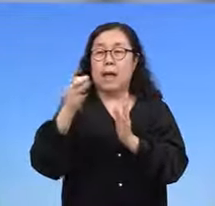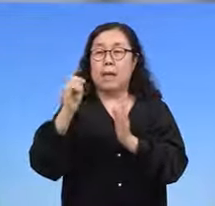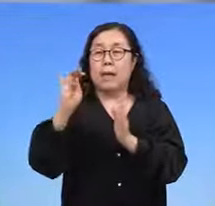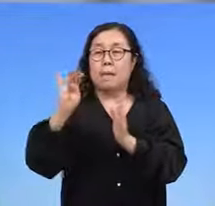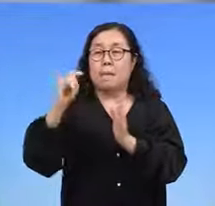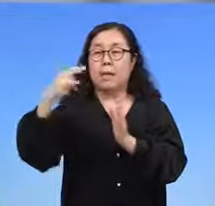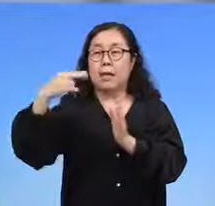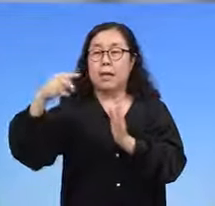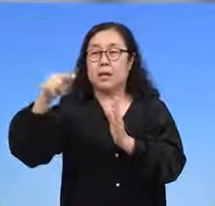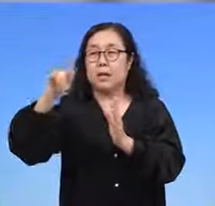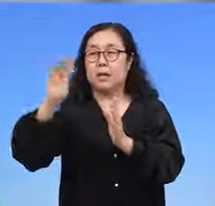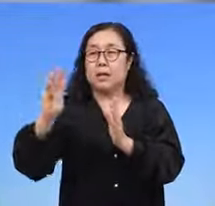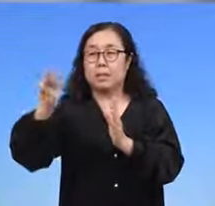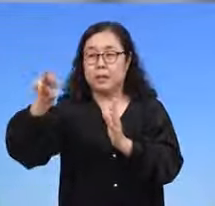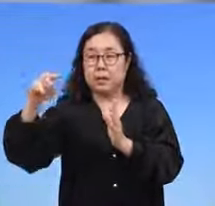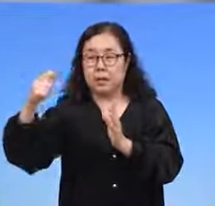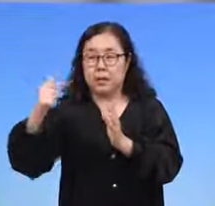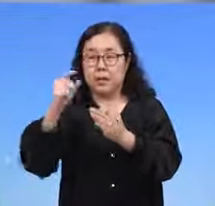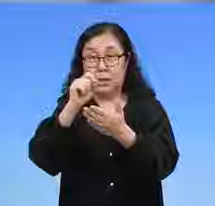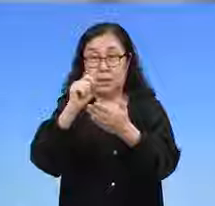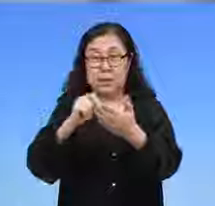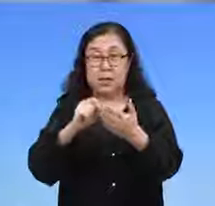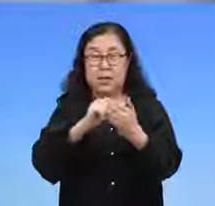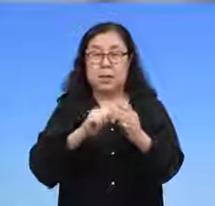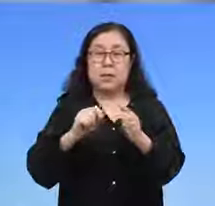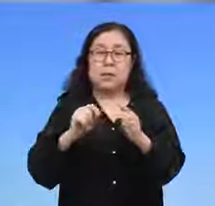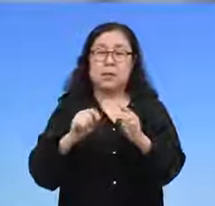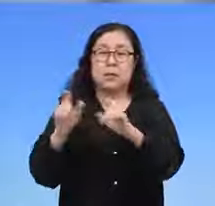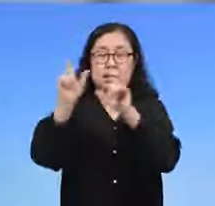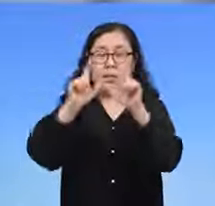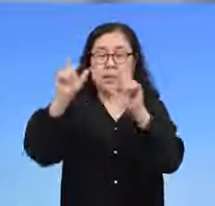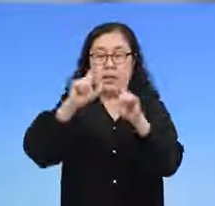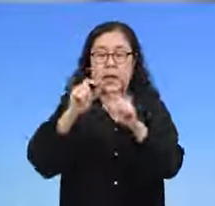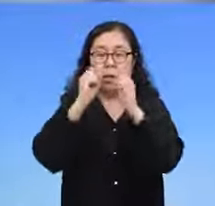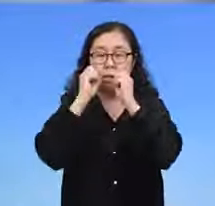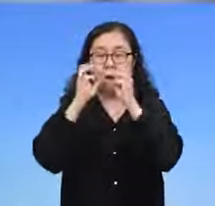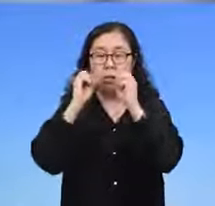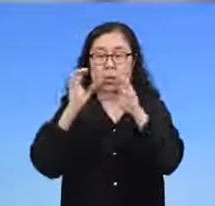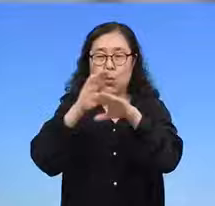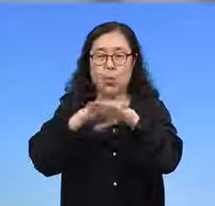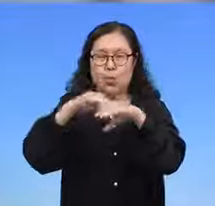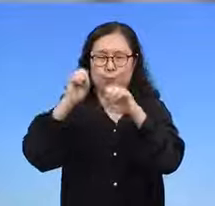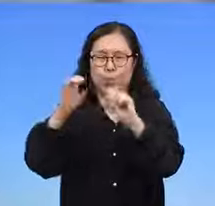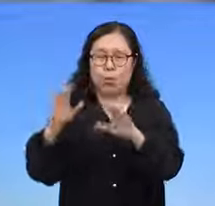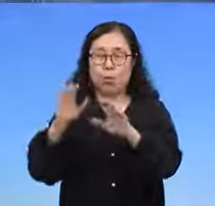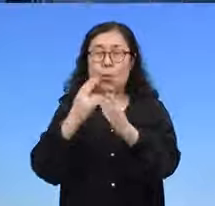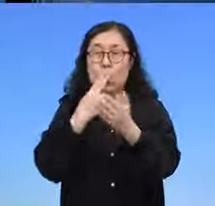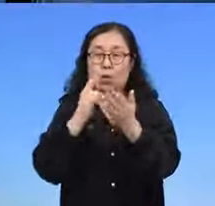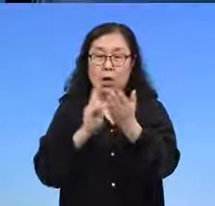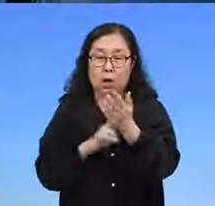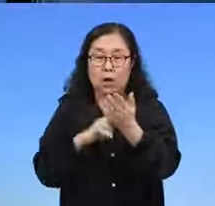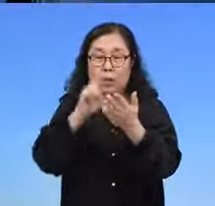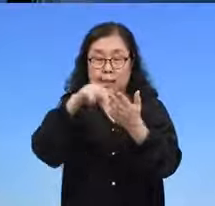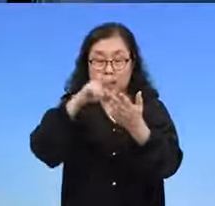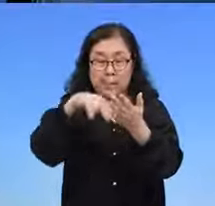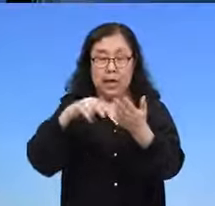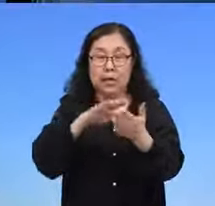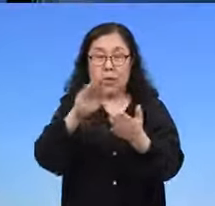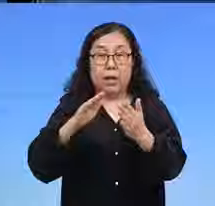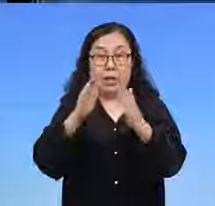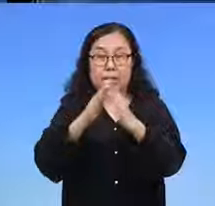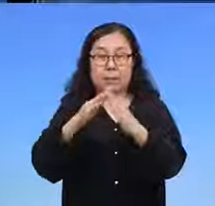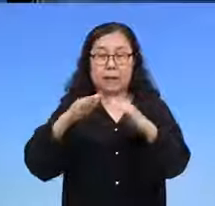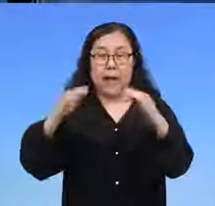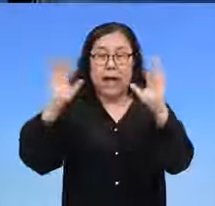읽다, 거기에 나오는 한 대목이 불쑥 떠올랐습니다. 어떤 대목인지 한번 들어보십시오. 우리